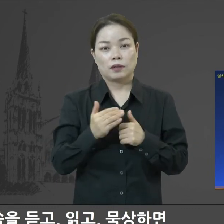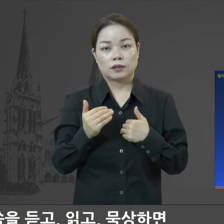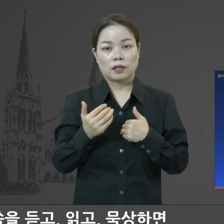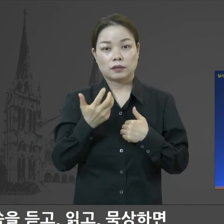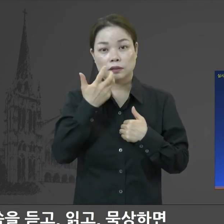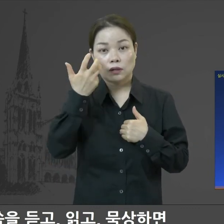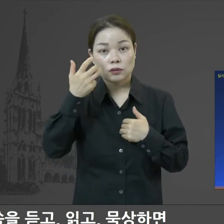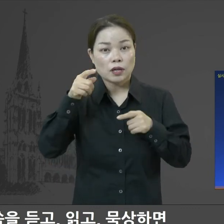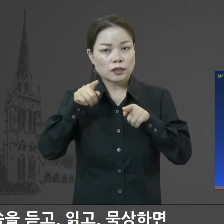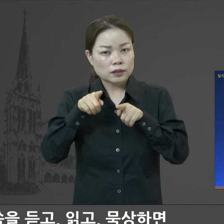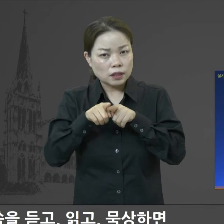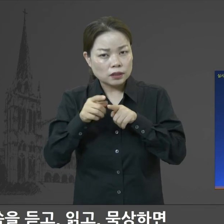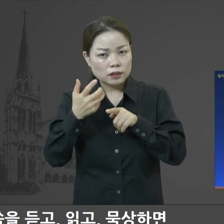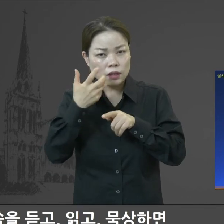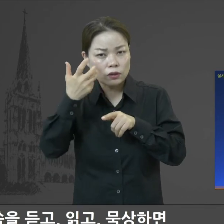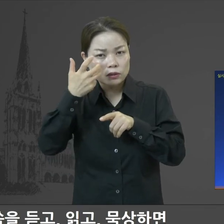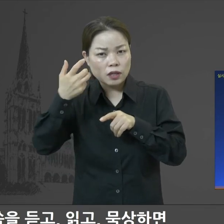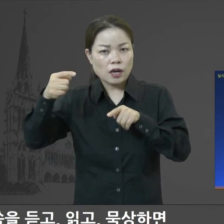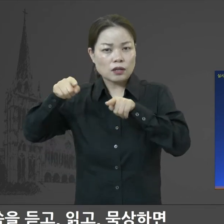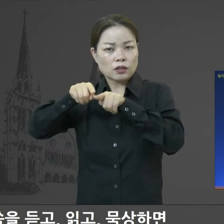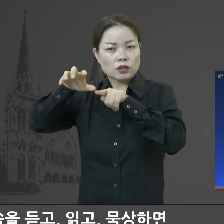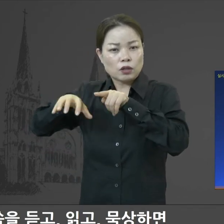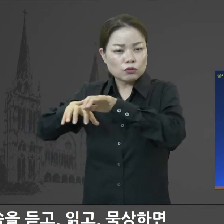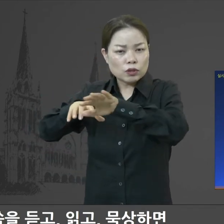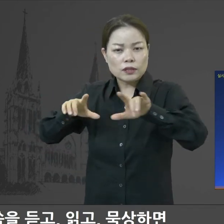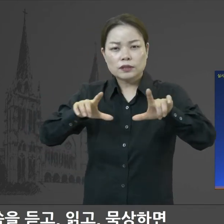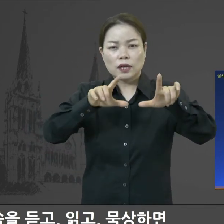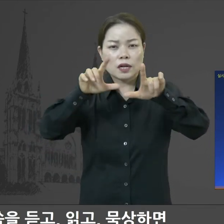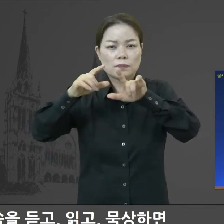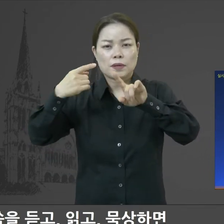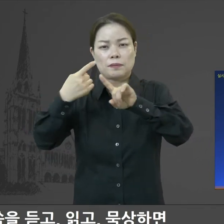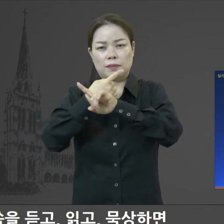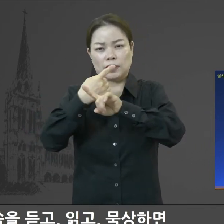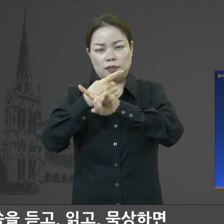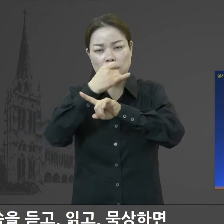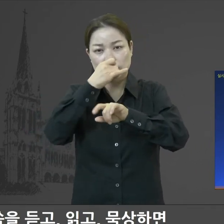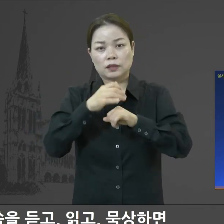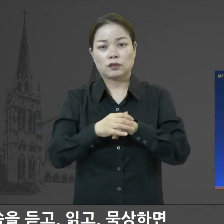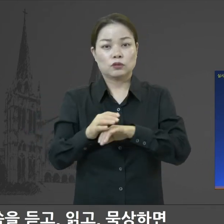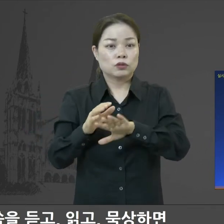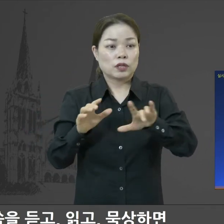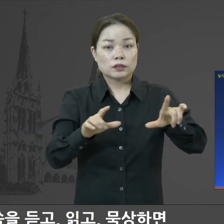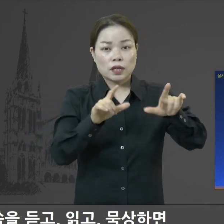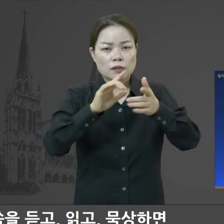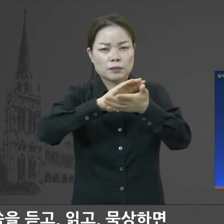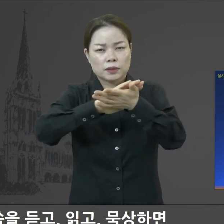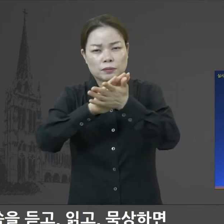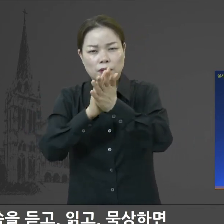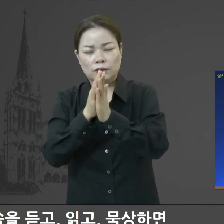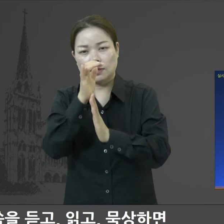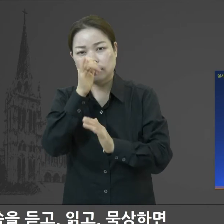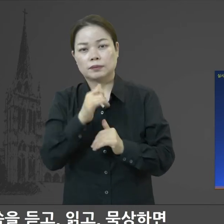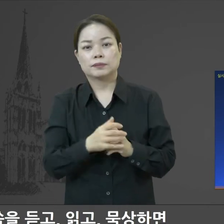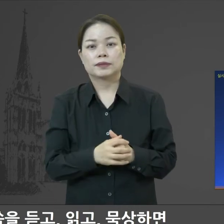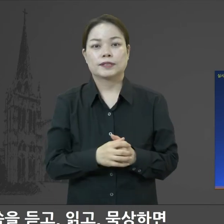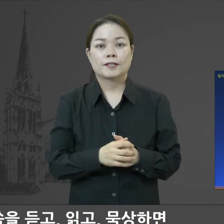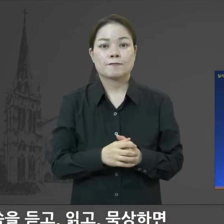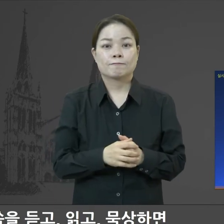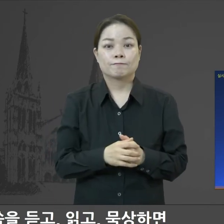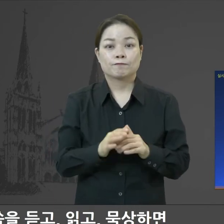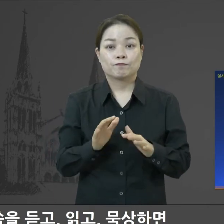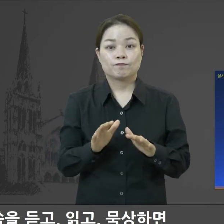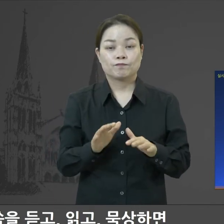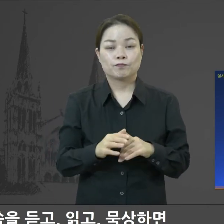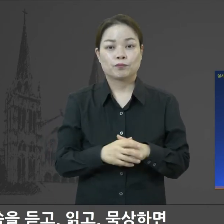성령이 역사하시니 성령의 역사 가운데 우리 삶이 바뀌기 시작합니다. 우리 삶이 변하게 되는 것이죠. 여러분, 올